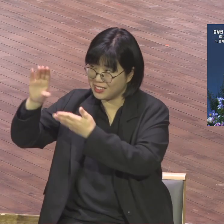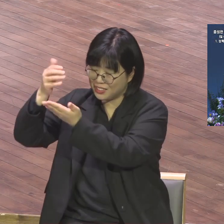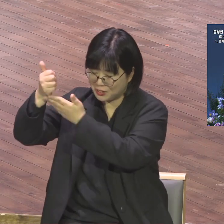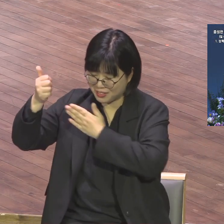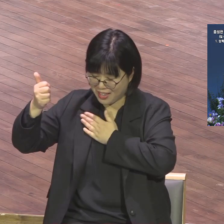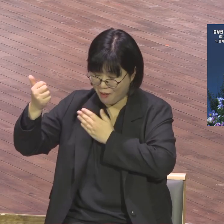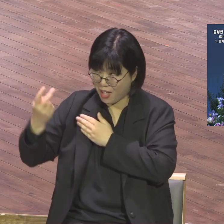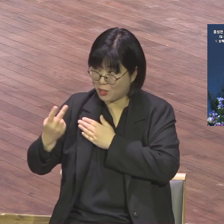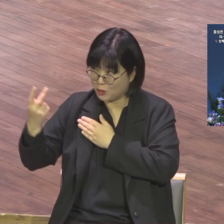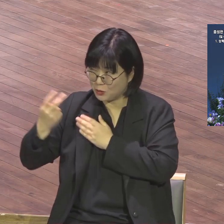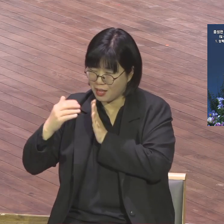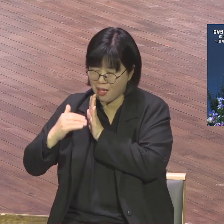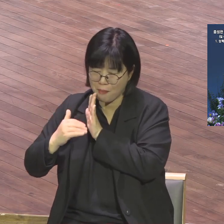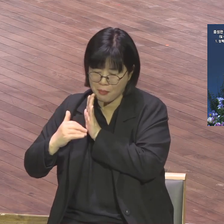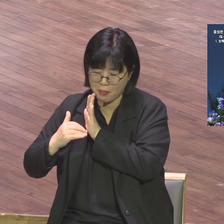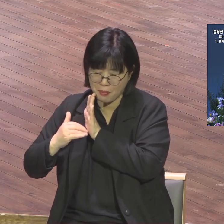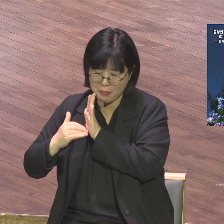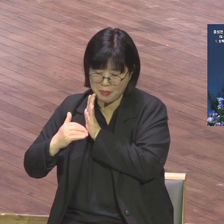있어야 돼요.